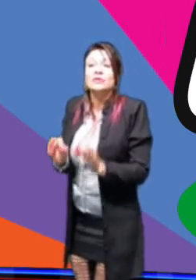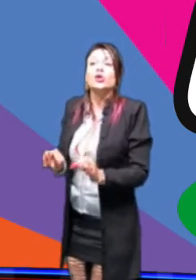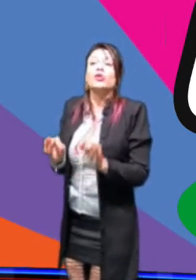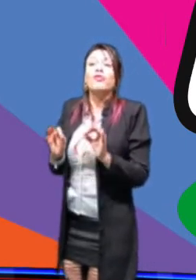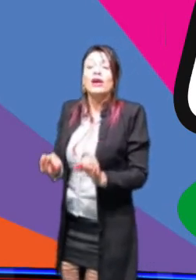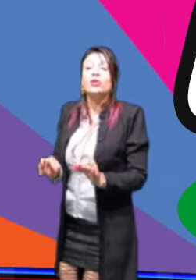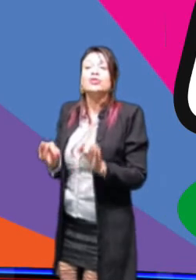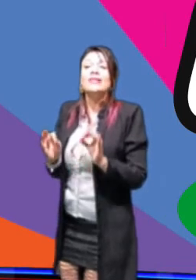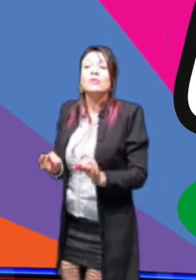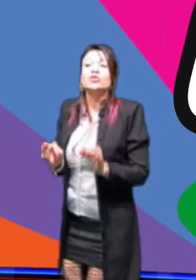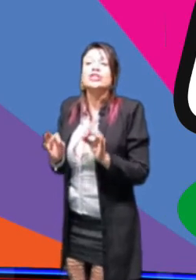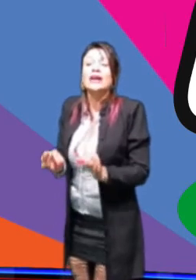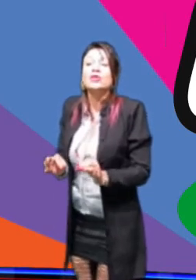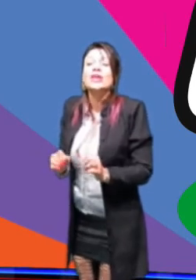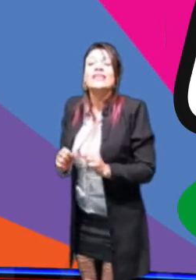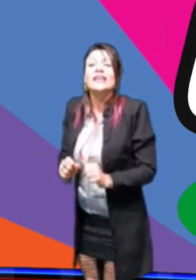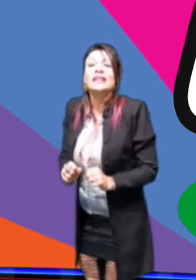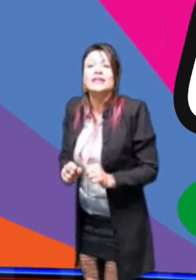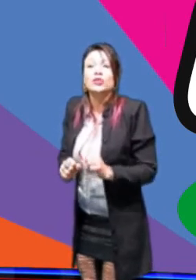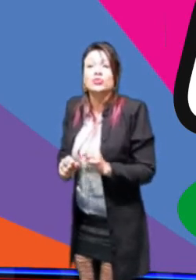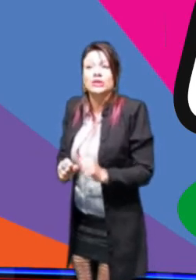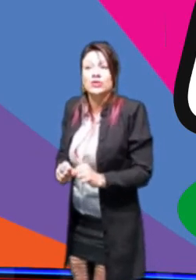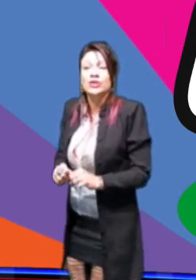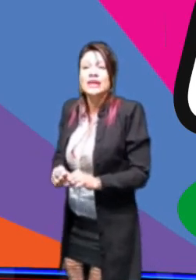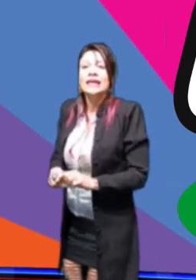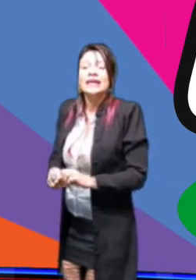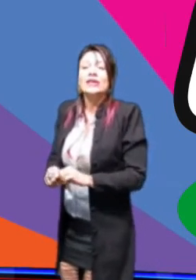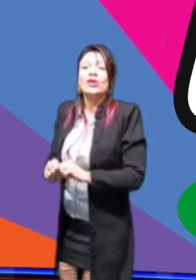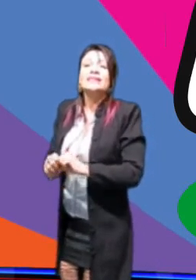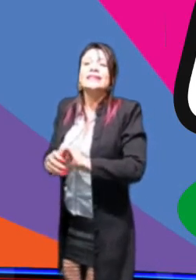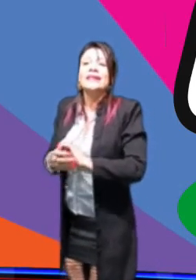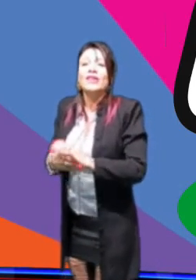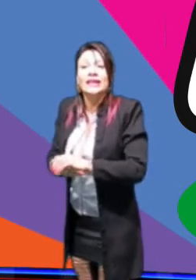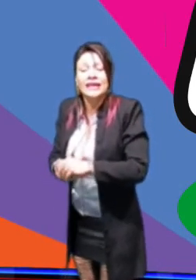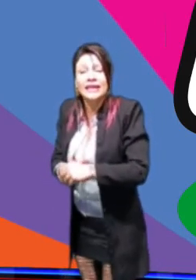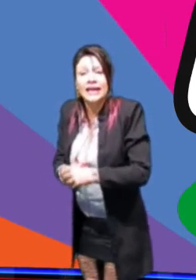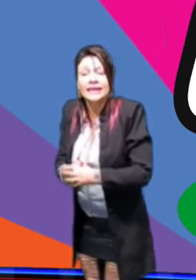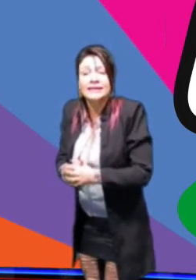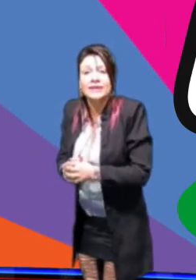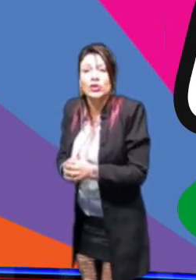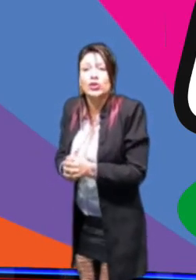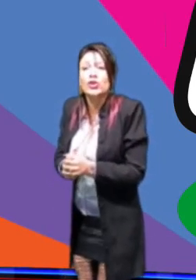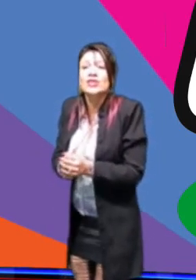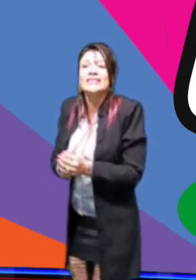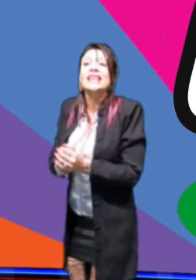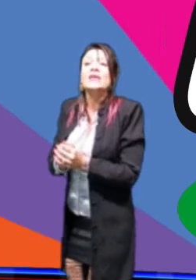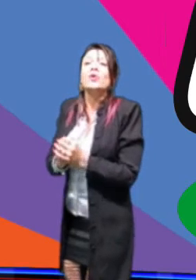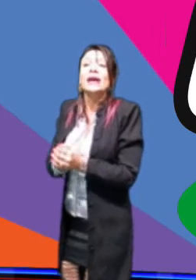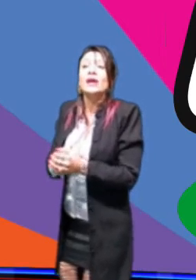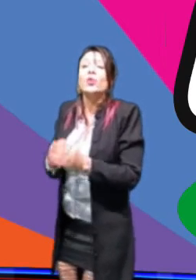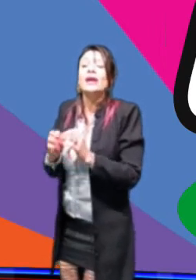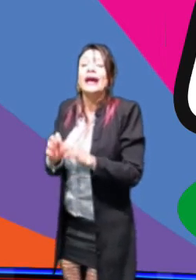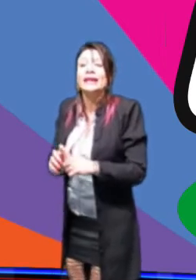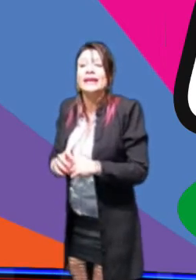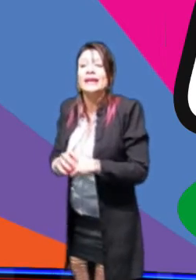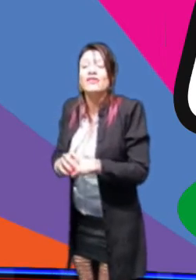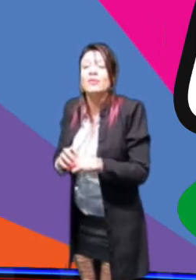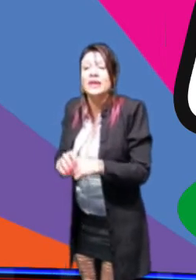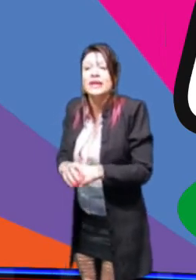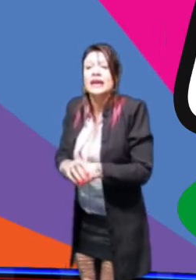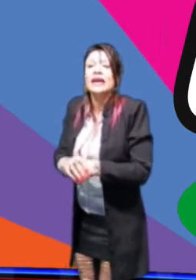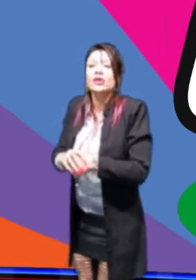estos fajos termosellados desde Estados Unidos. Lo que hace Cristina Fernández de Kirchner en este sentido entonces es divulgar una carta del